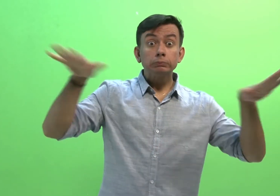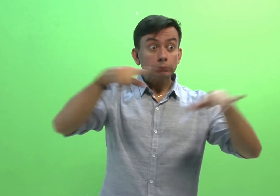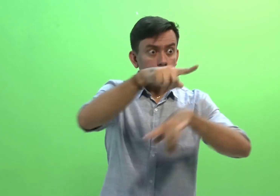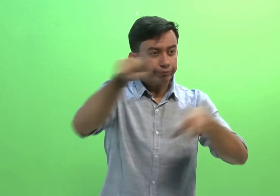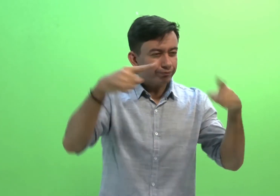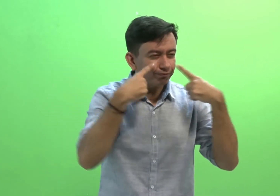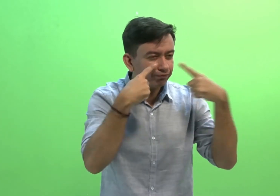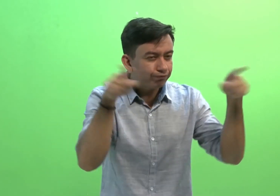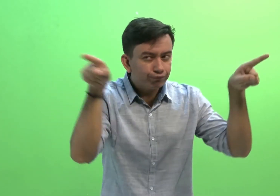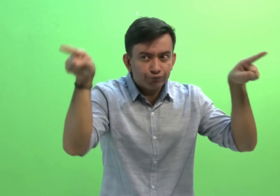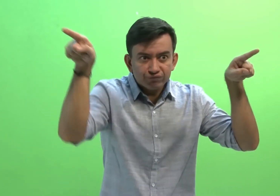olhem, vocês viram?